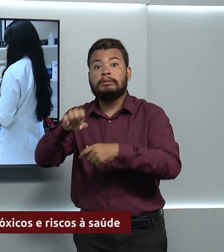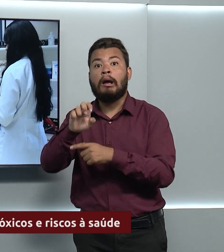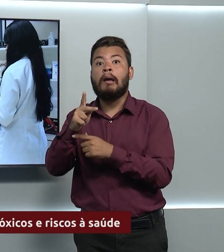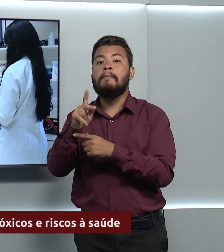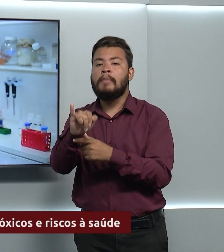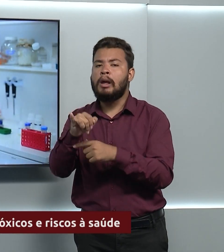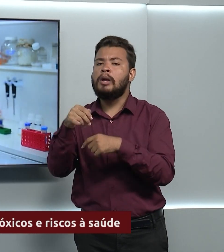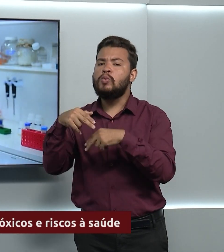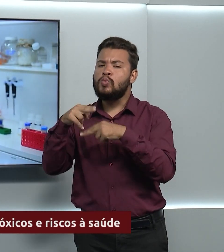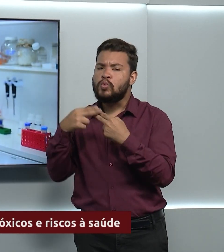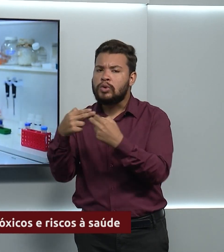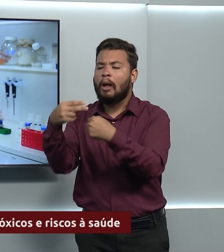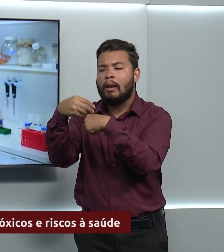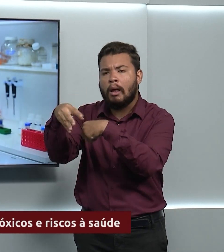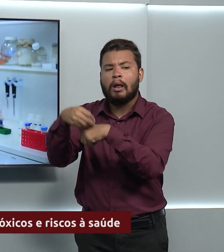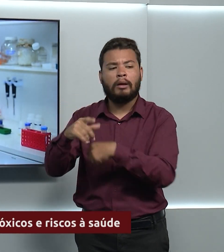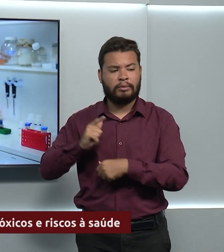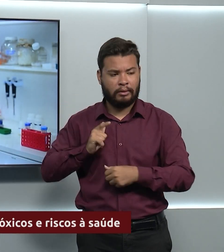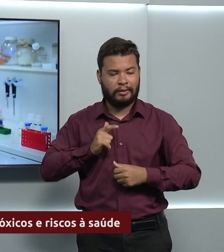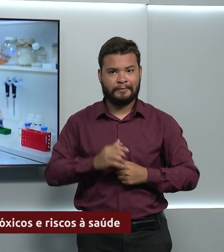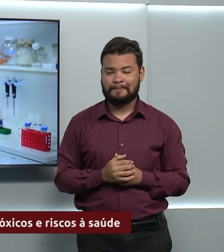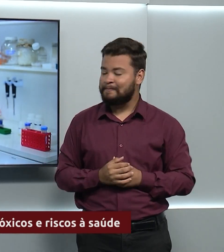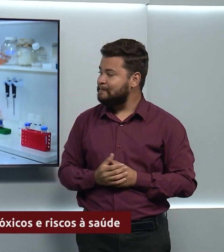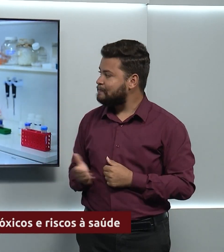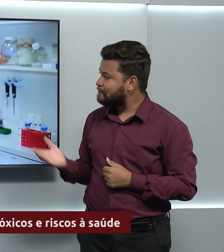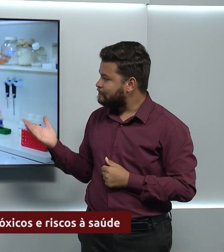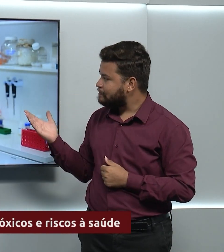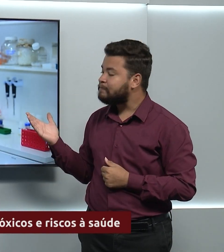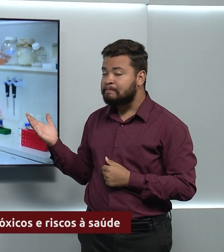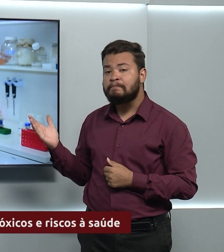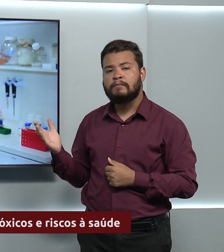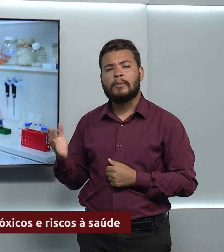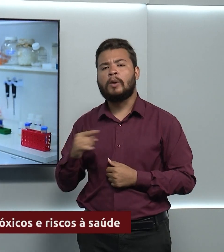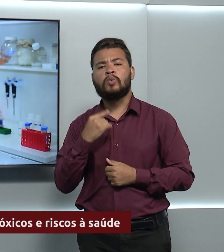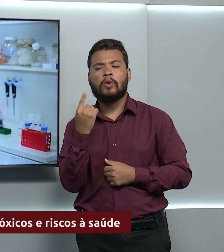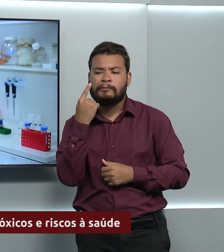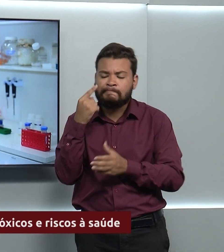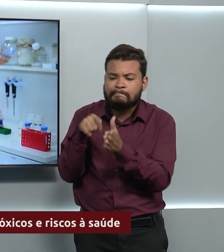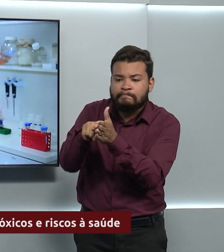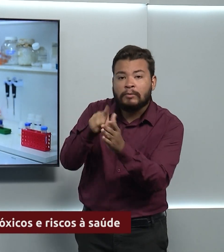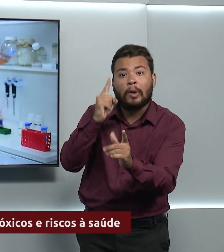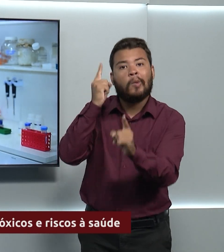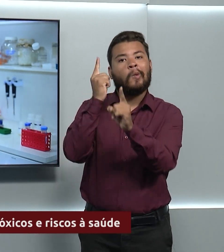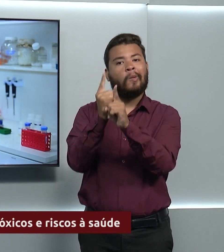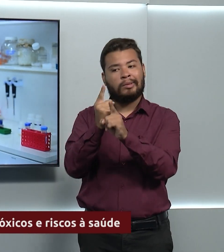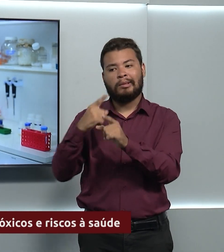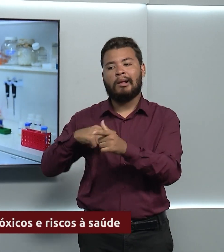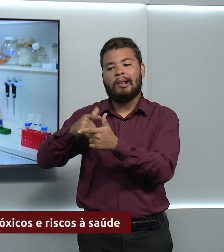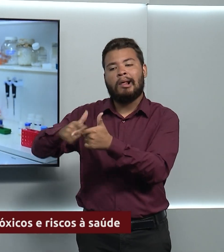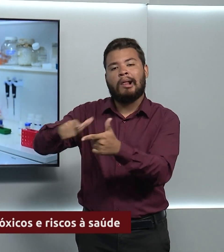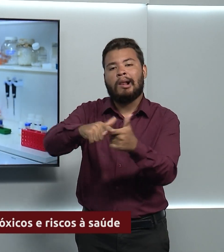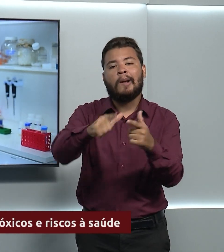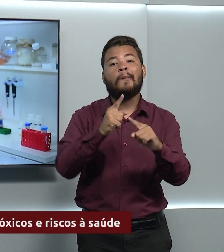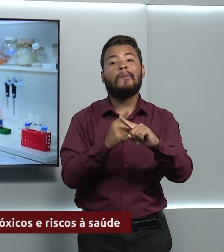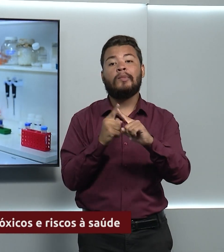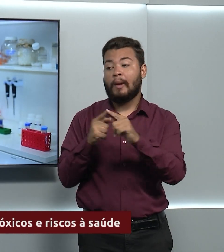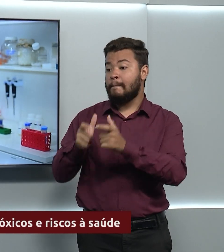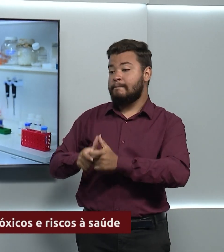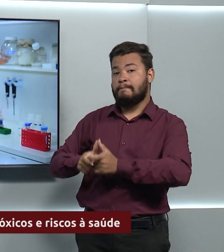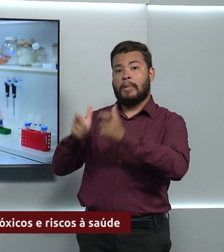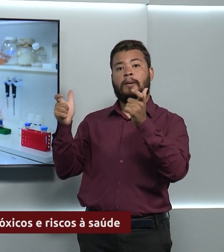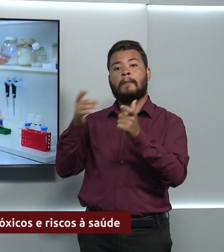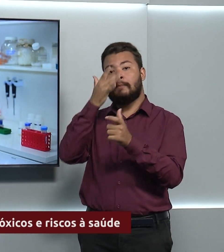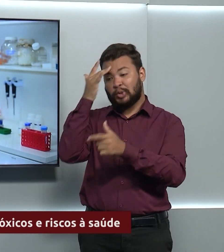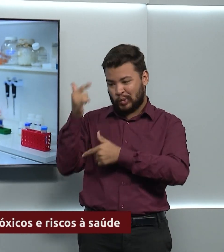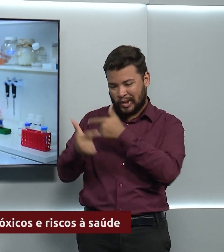EPIs. Encontramos algumas divergências no sentido de que a grande maioria dos agricultores, eles têm consciência